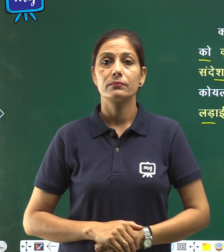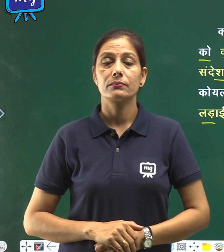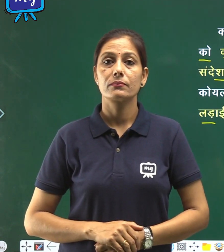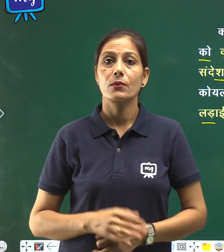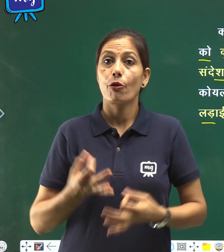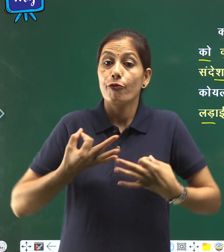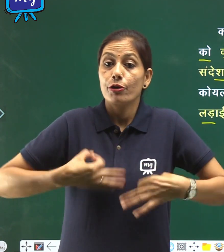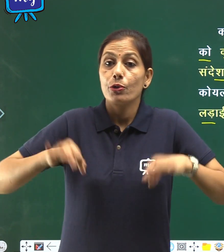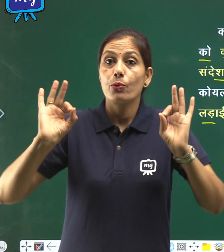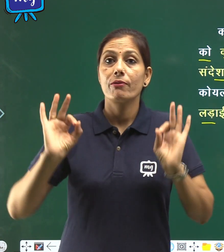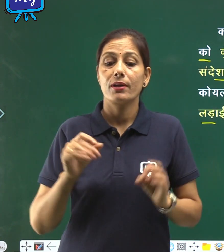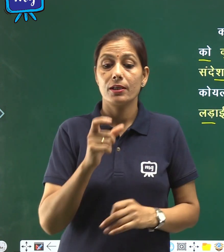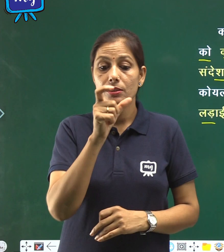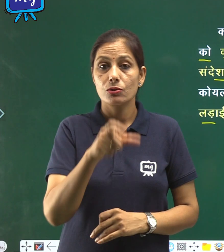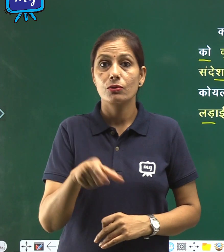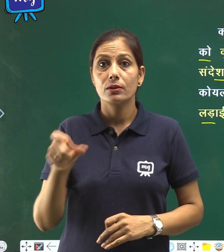स्वतंत्रता सेनानियों के